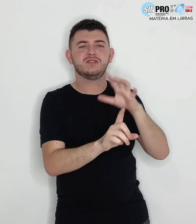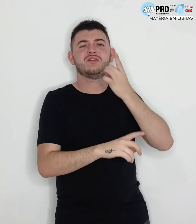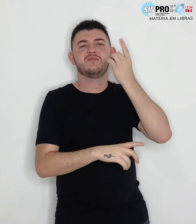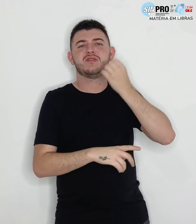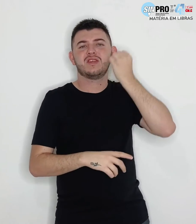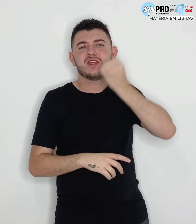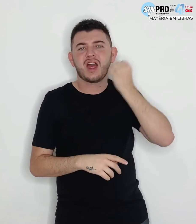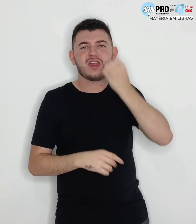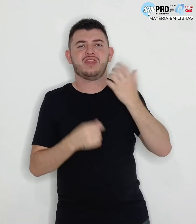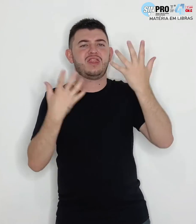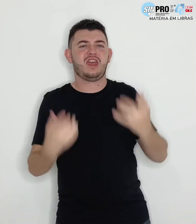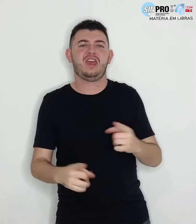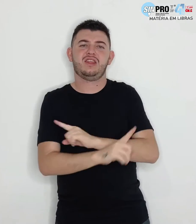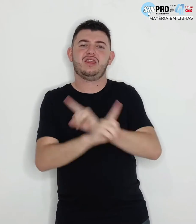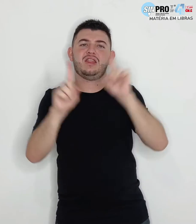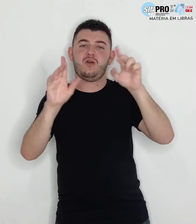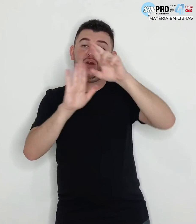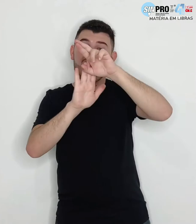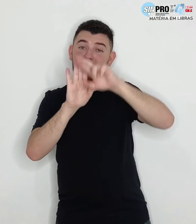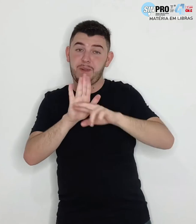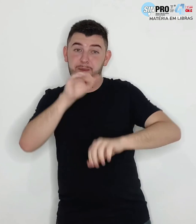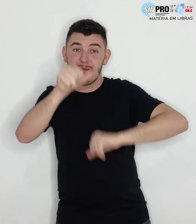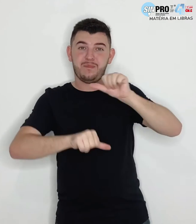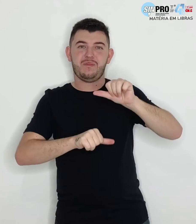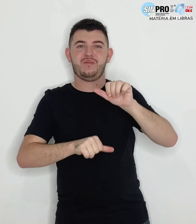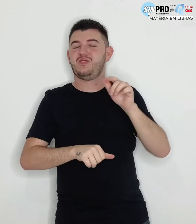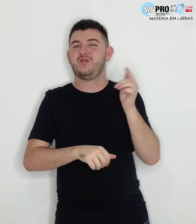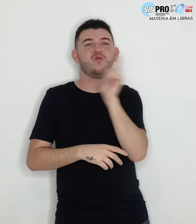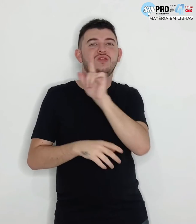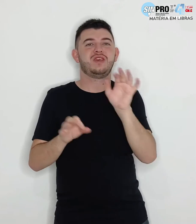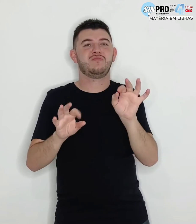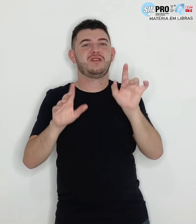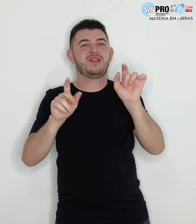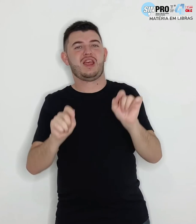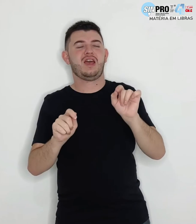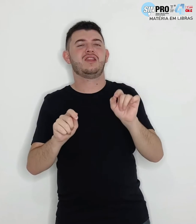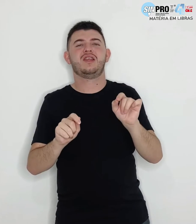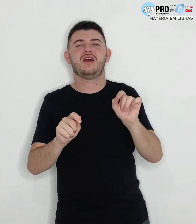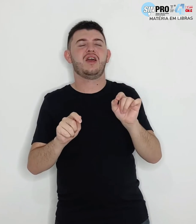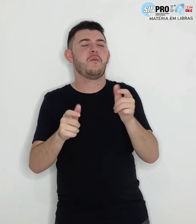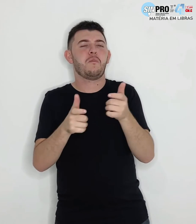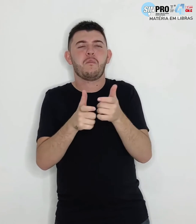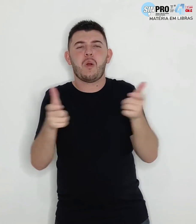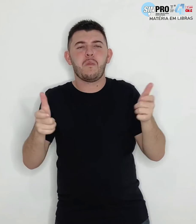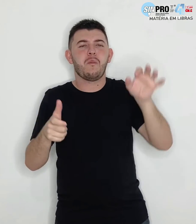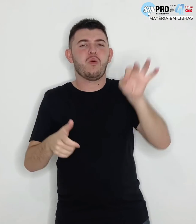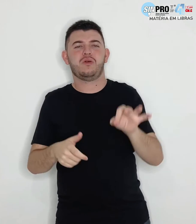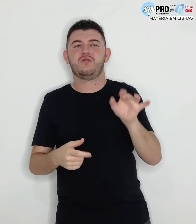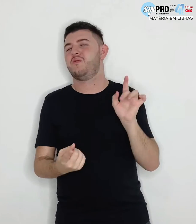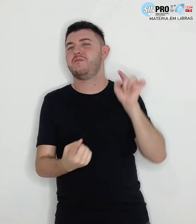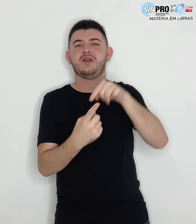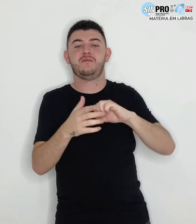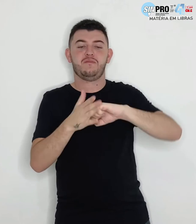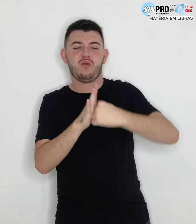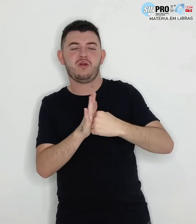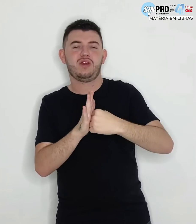não aceitarem essa mudança de regra. Não conseguimos número suficiente para barrar o aumento da alíquota previdenciária,